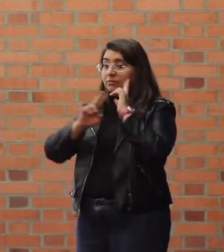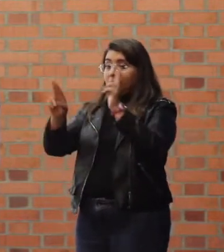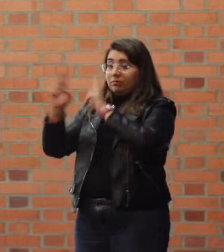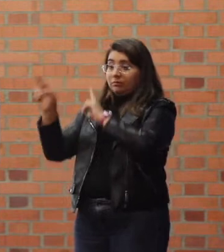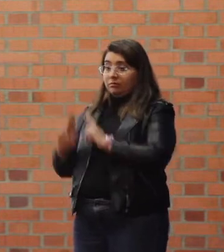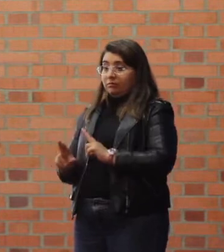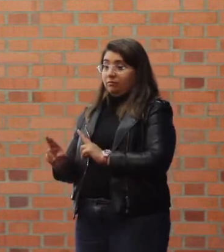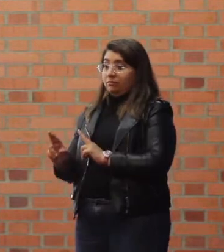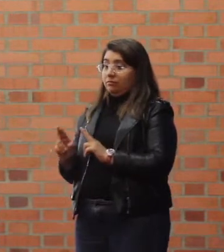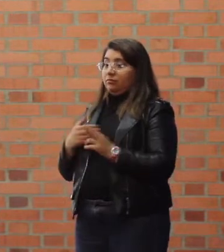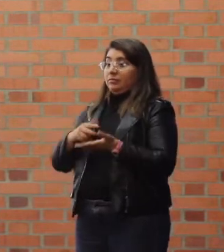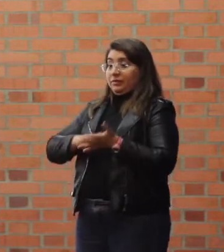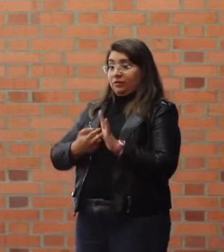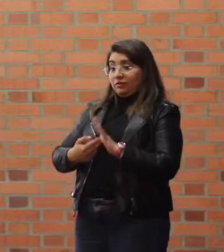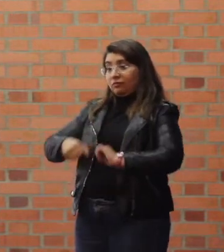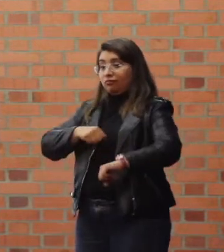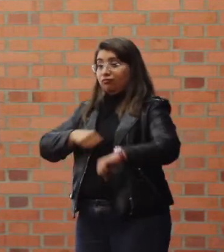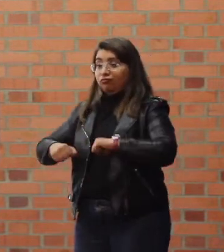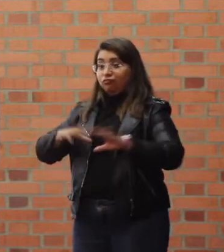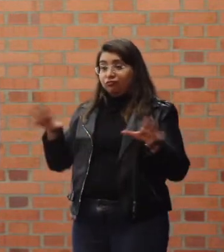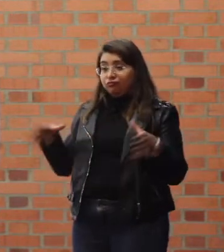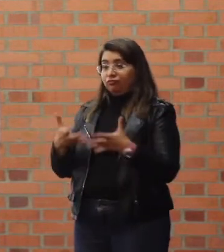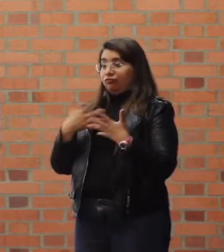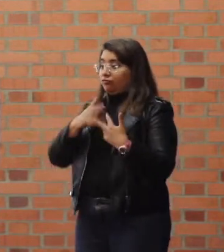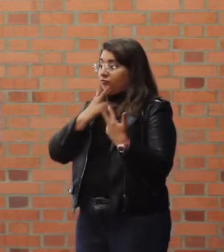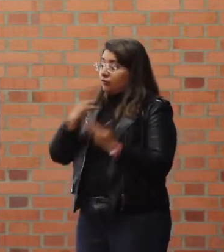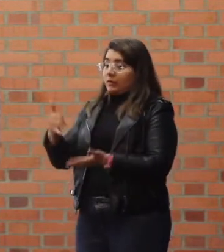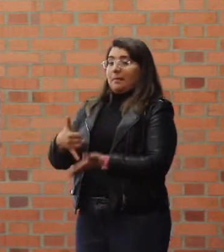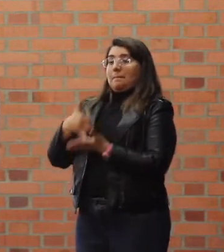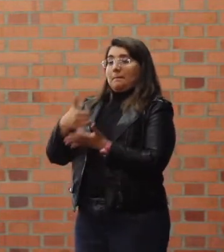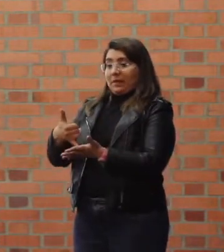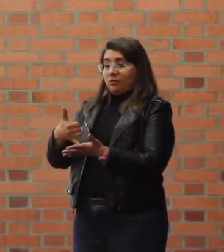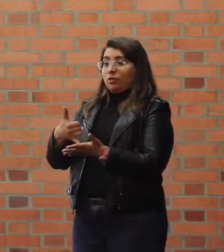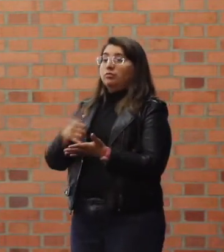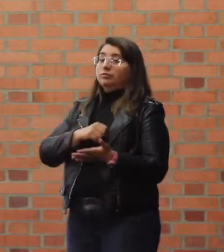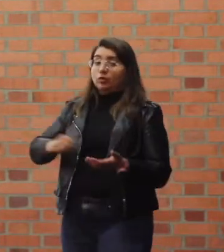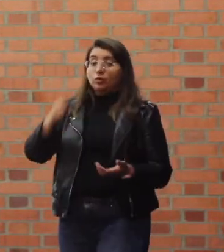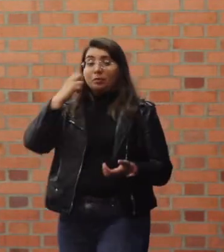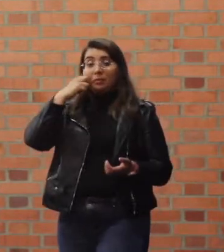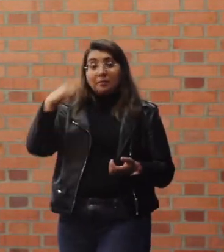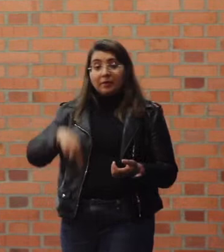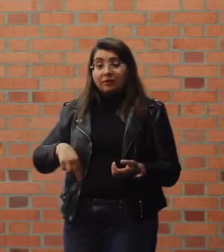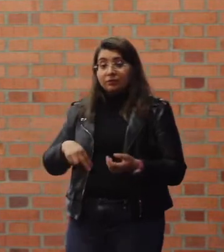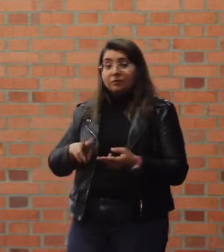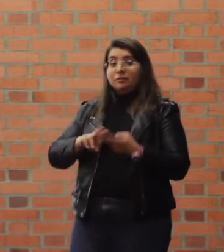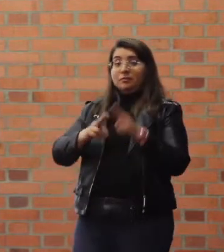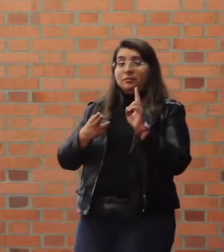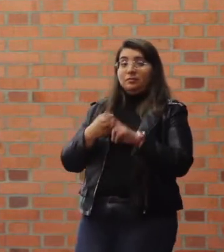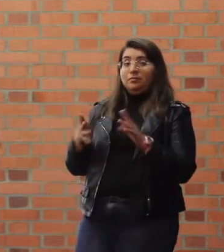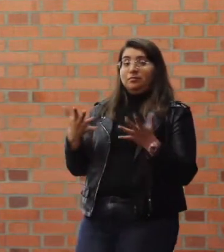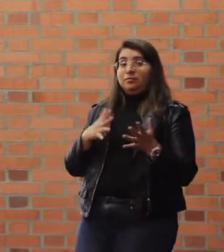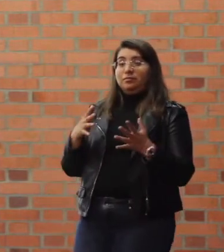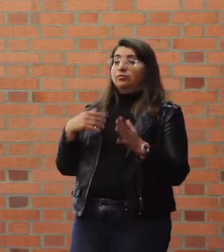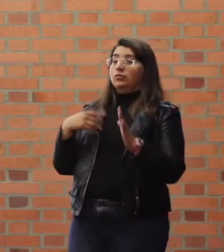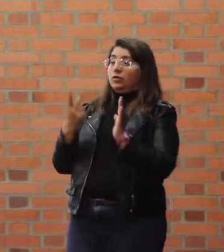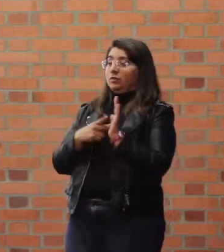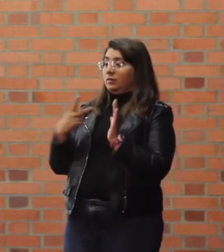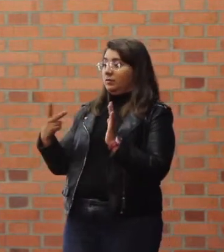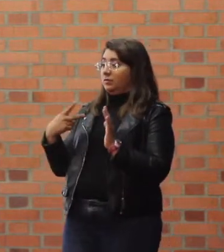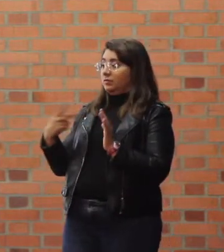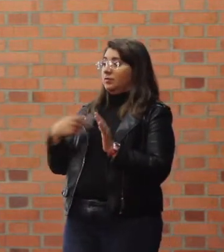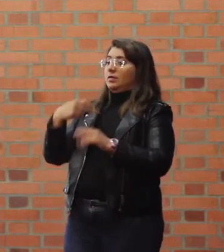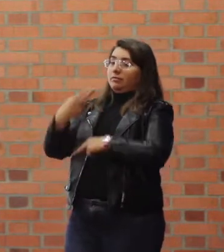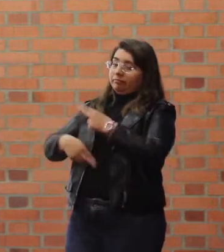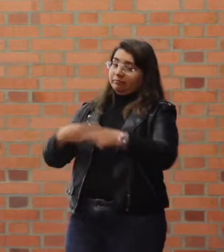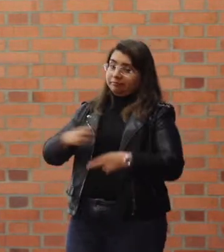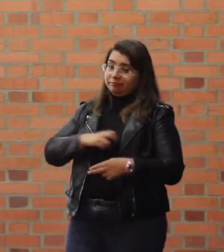más amplias en Francia por ejemplo existe un premio de los Derechos Humanos que dedicó su edición del 2022 a los derechos sexuales y